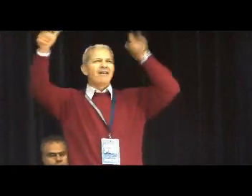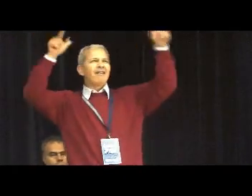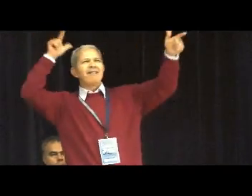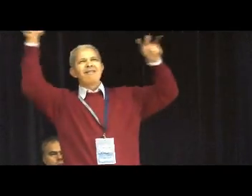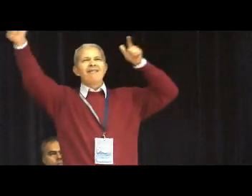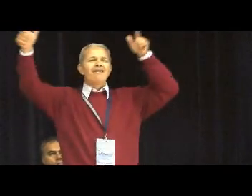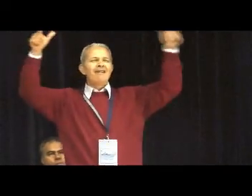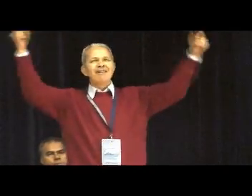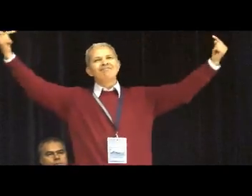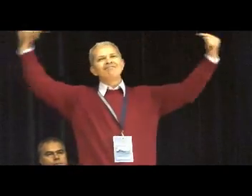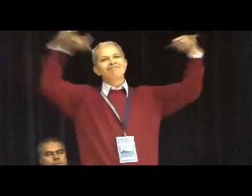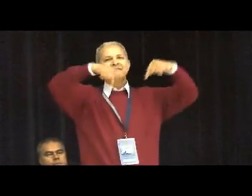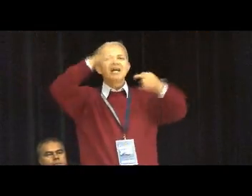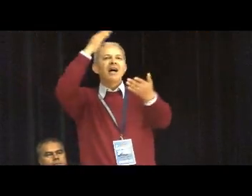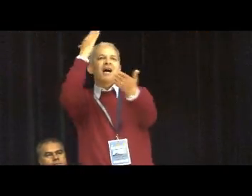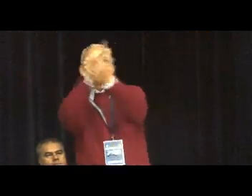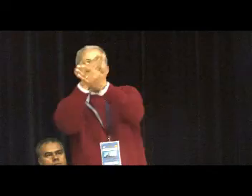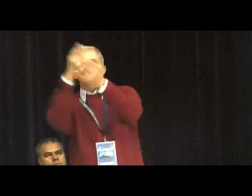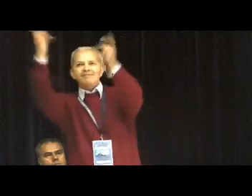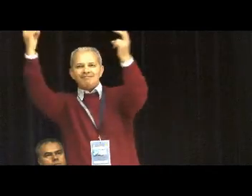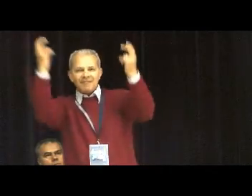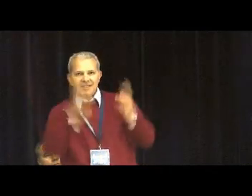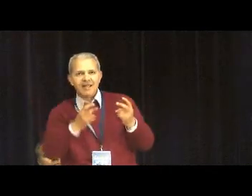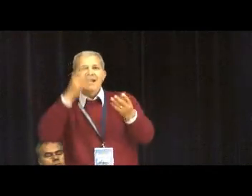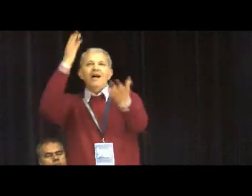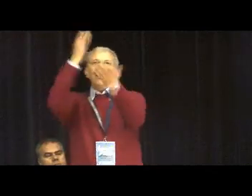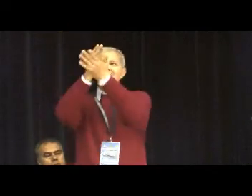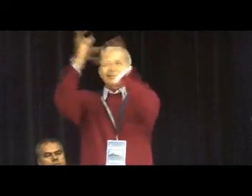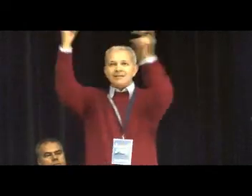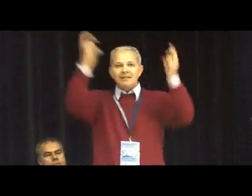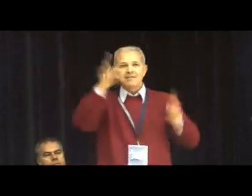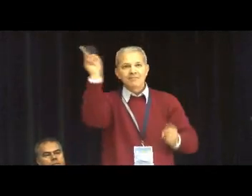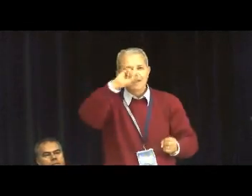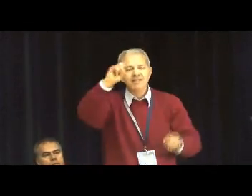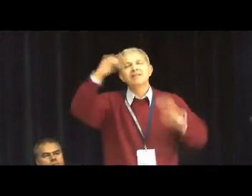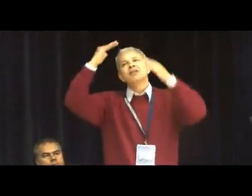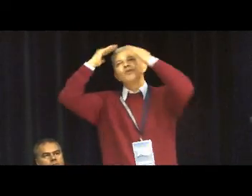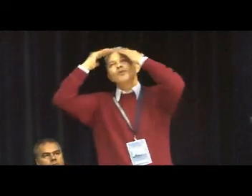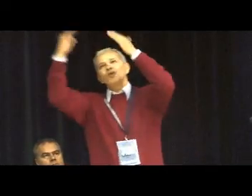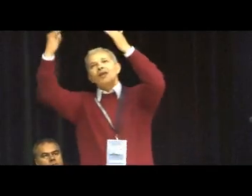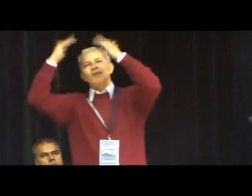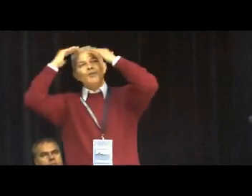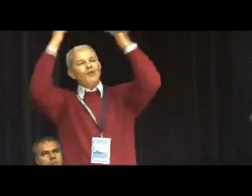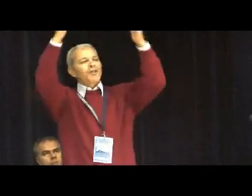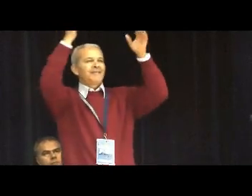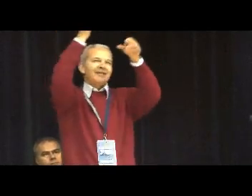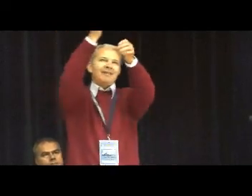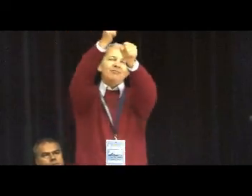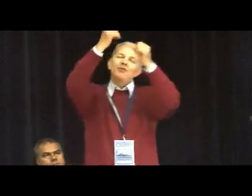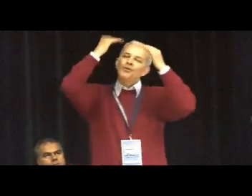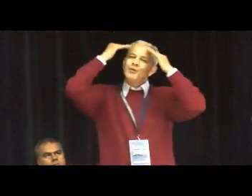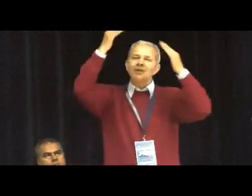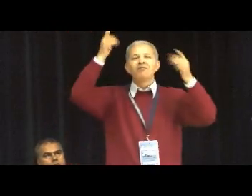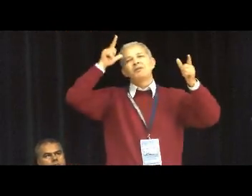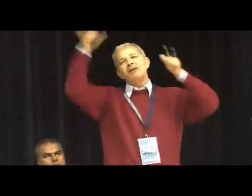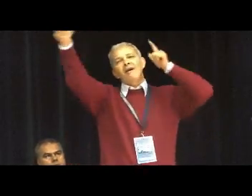نشكر من جد الجمعيات اللي تجشمت عناء البعد وعناء السفر اللي جات من مناطق بعيدة جدا،